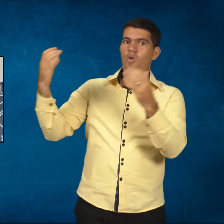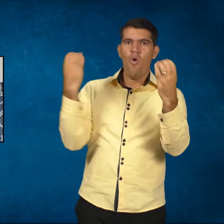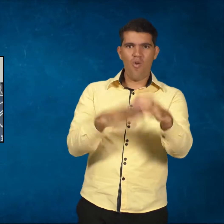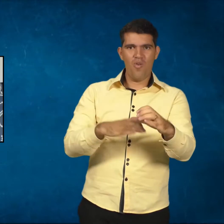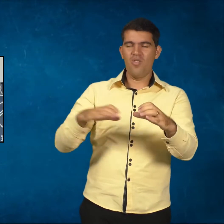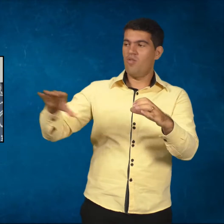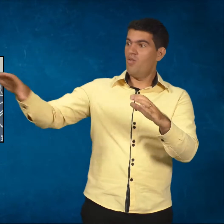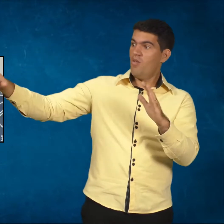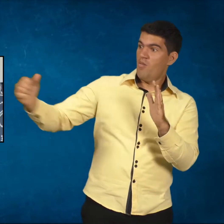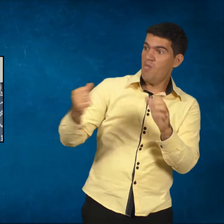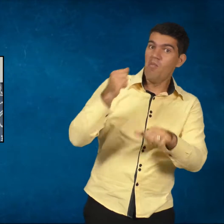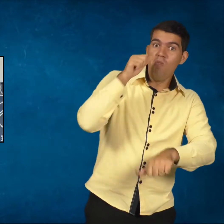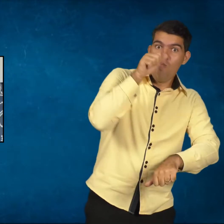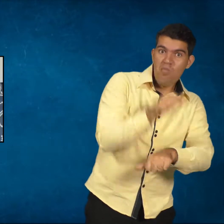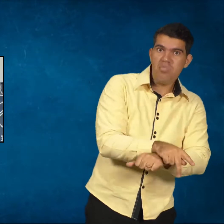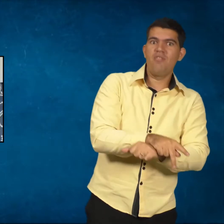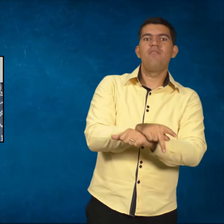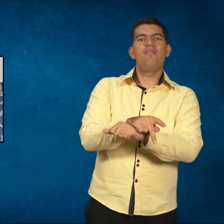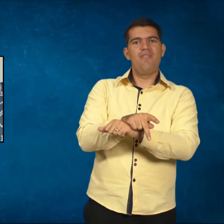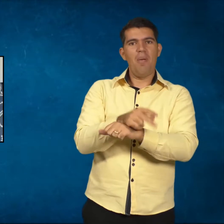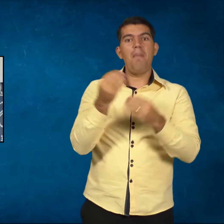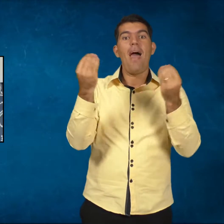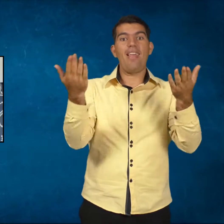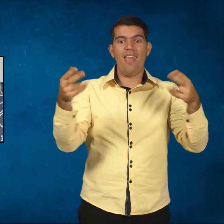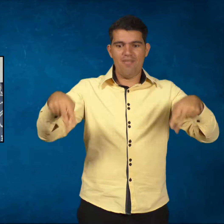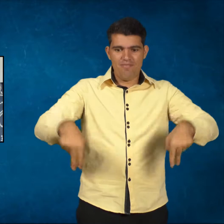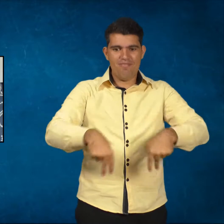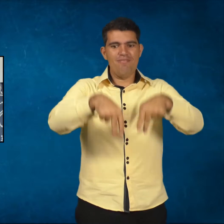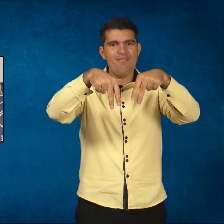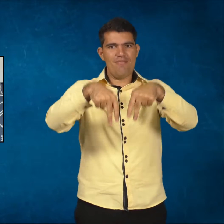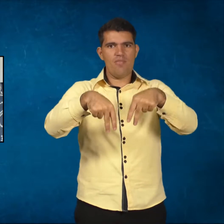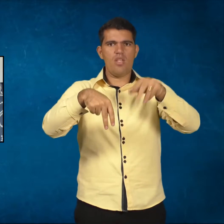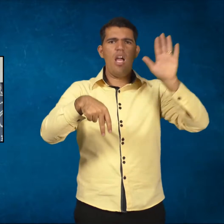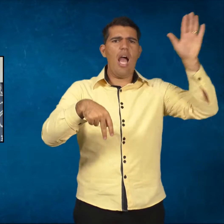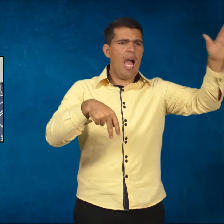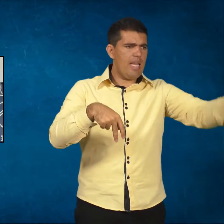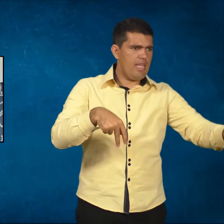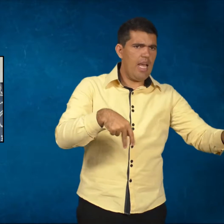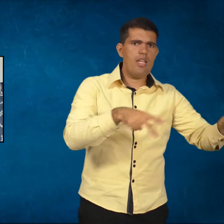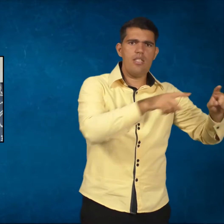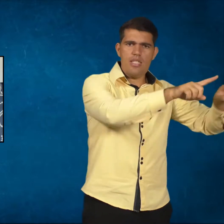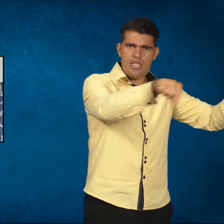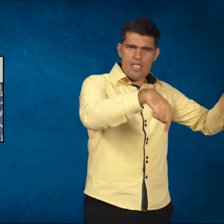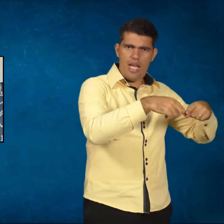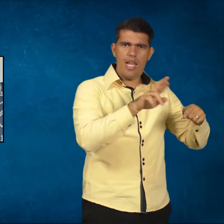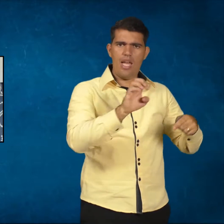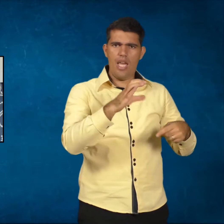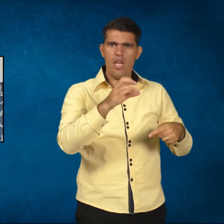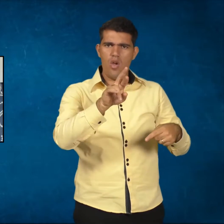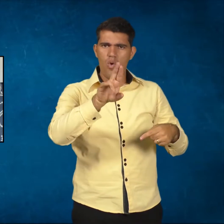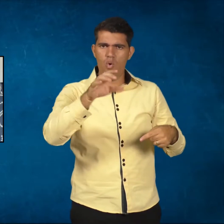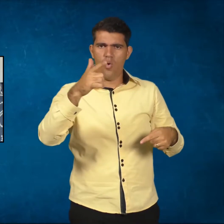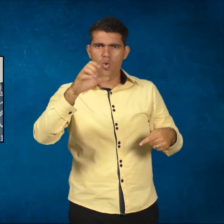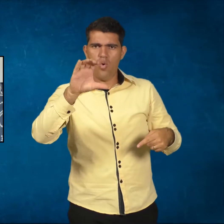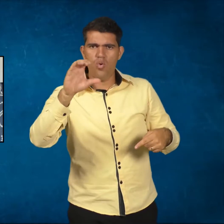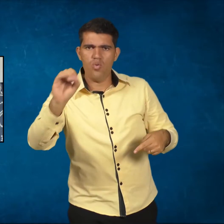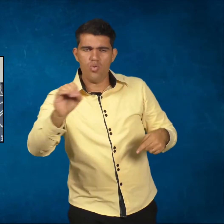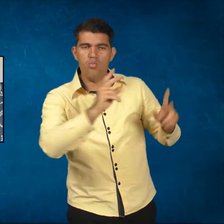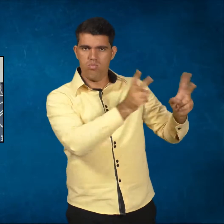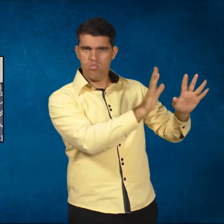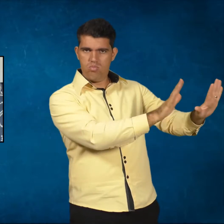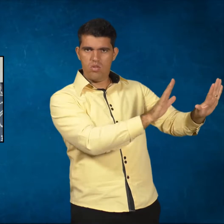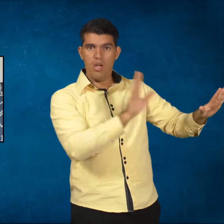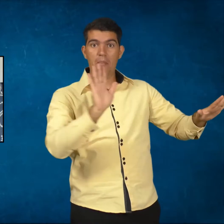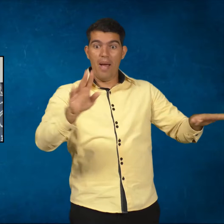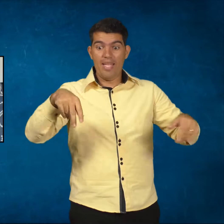ele não extinguiu a sala de recurso no contraturno, mas ele contratou alguns para já ir trabalhando dentro